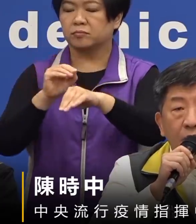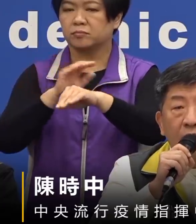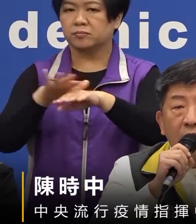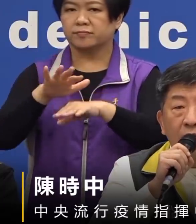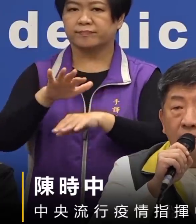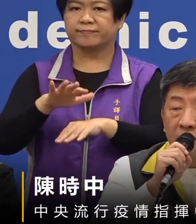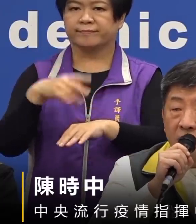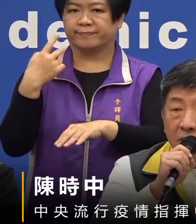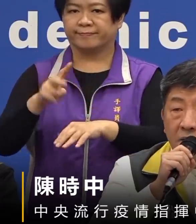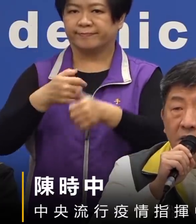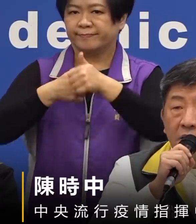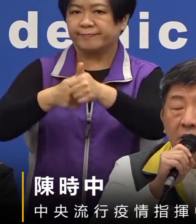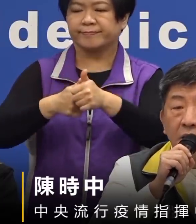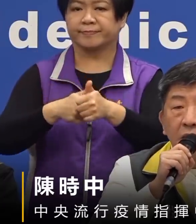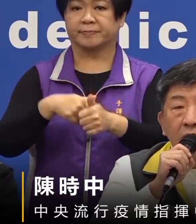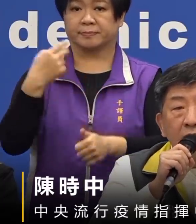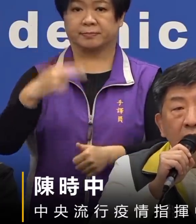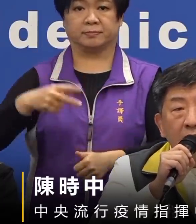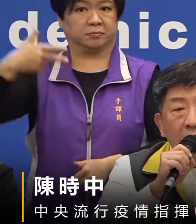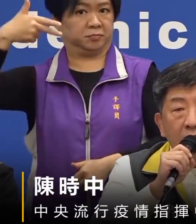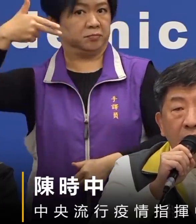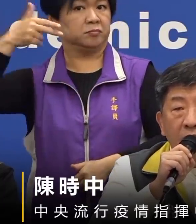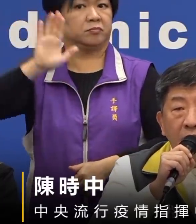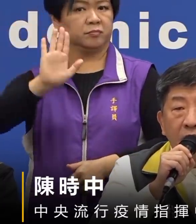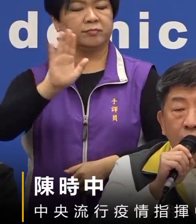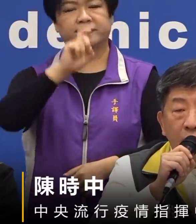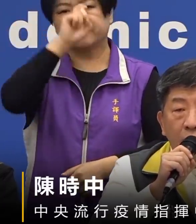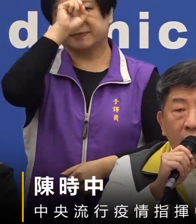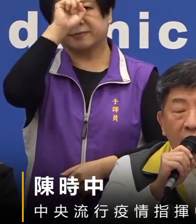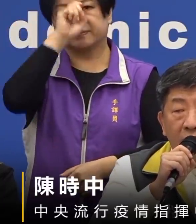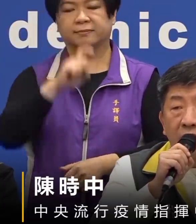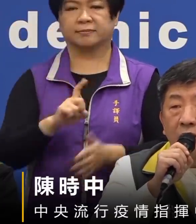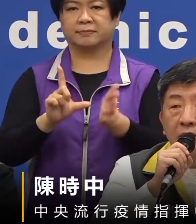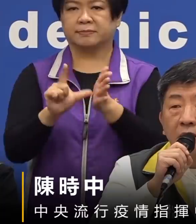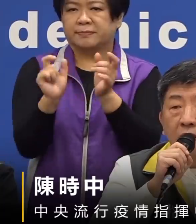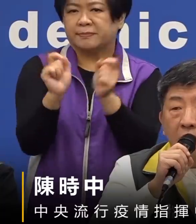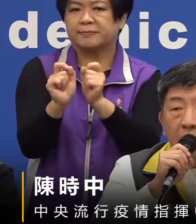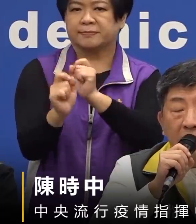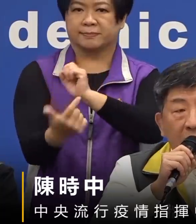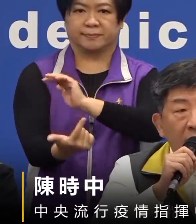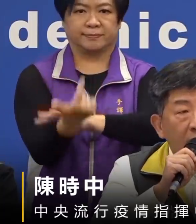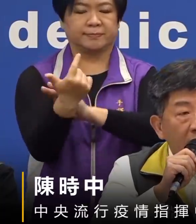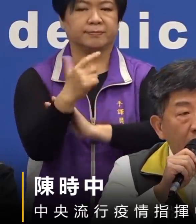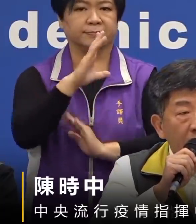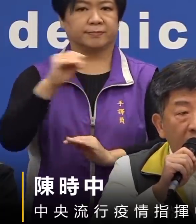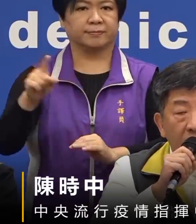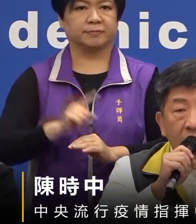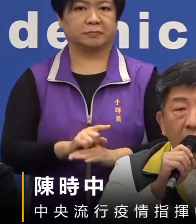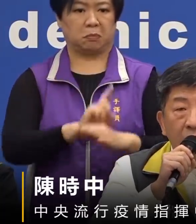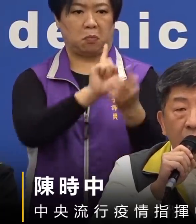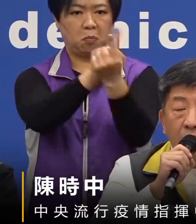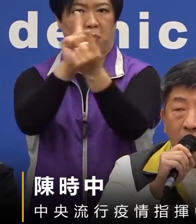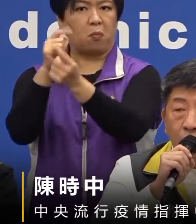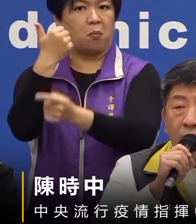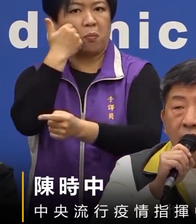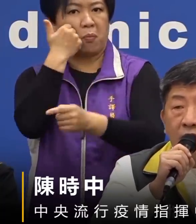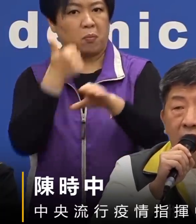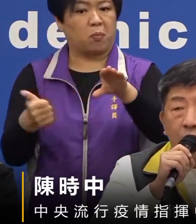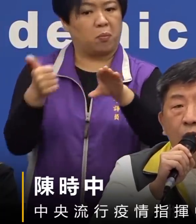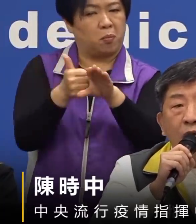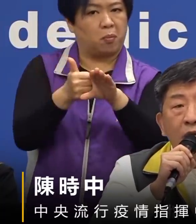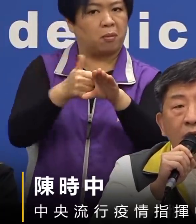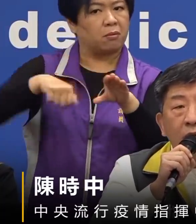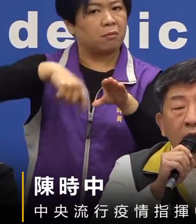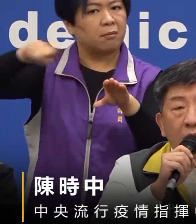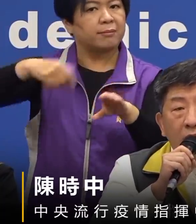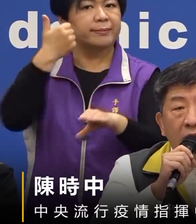也调阅了我们的监视器，好，希望能够在最短的时间，好，把他的接触史能够完全的